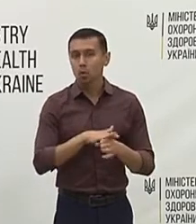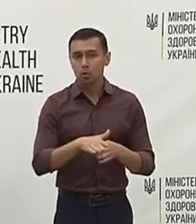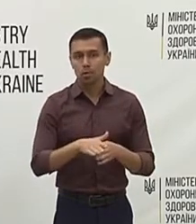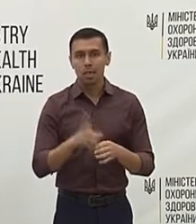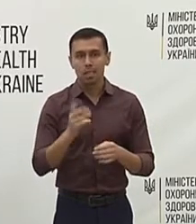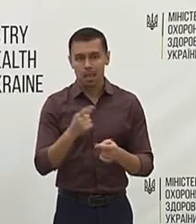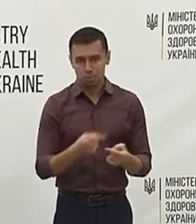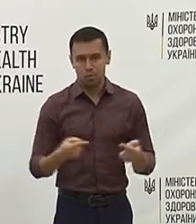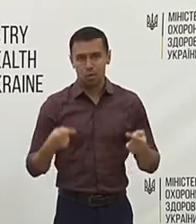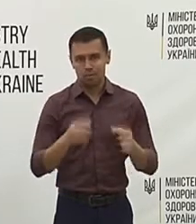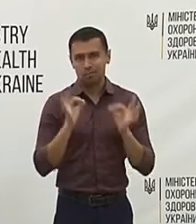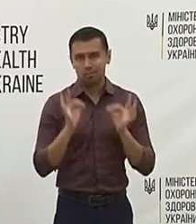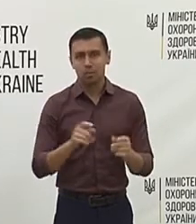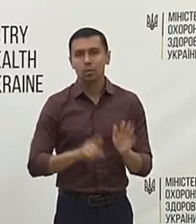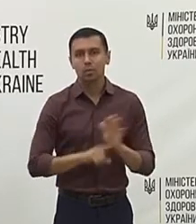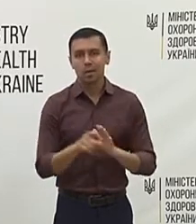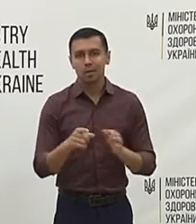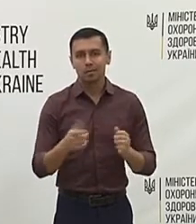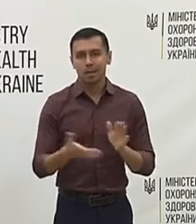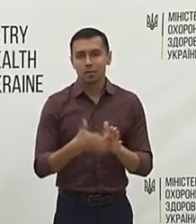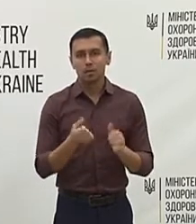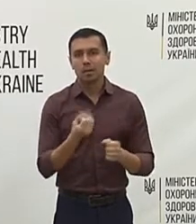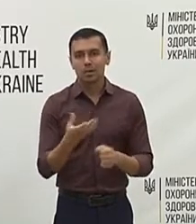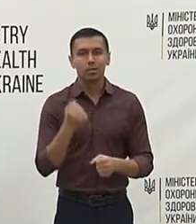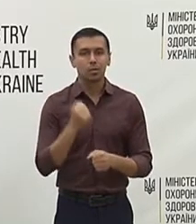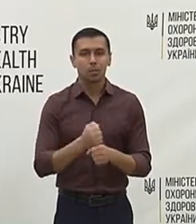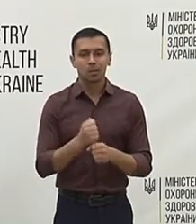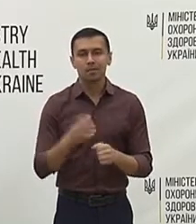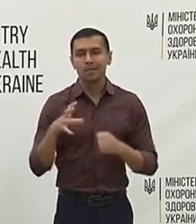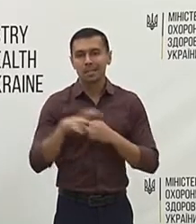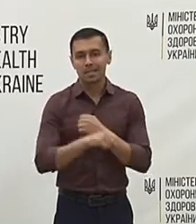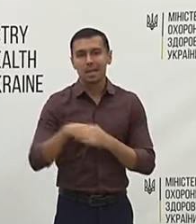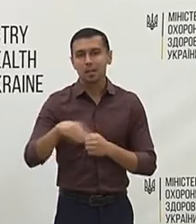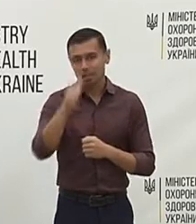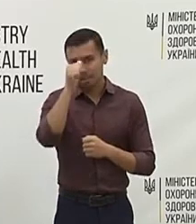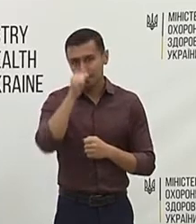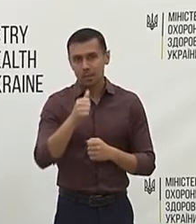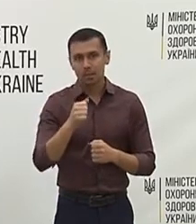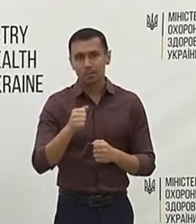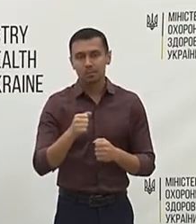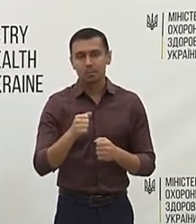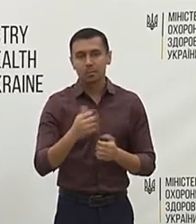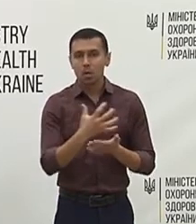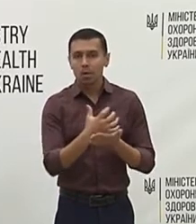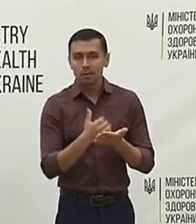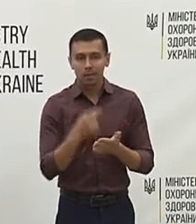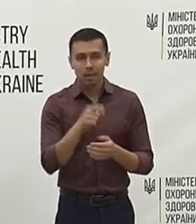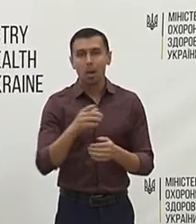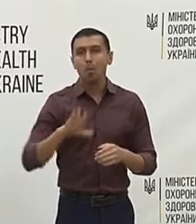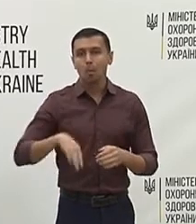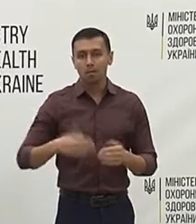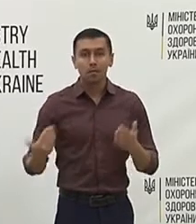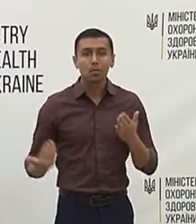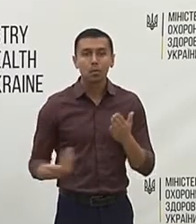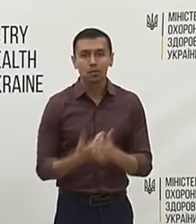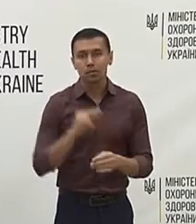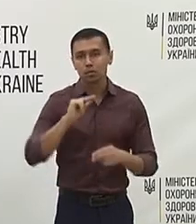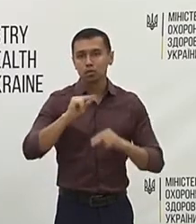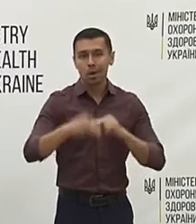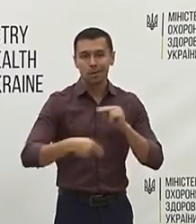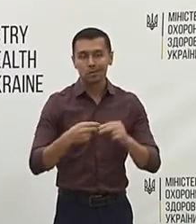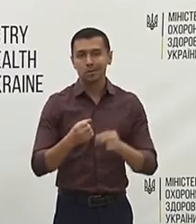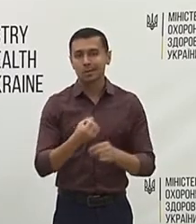абсолютно недоречно розпочинати незначну кількість робіт в кінці листопада, консервувати їх і потім відновлювати